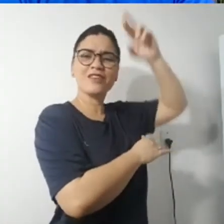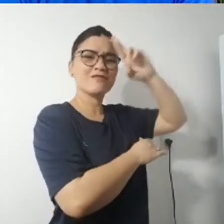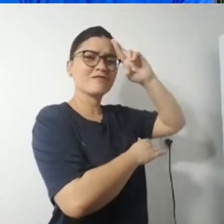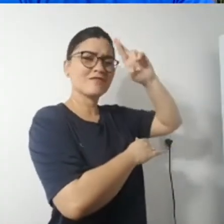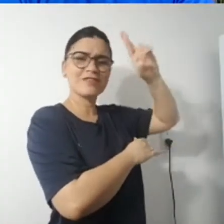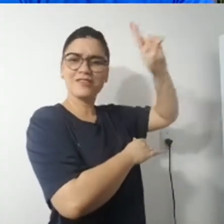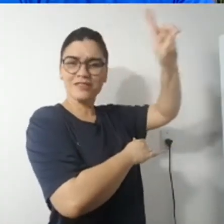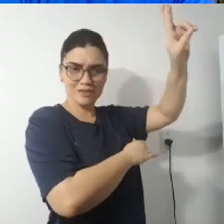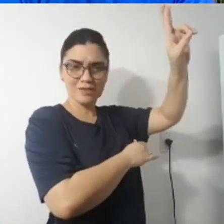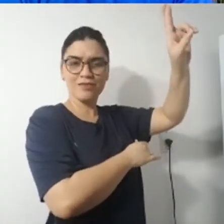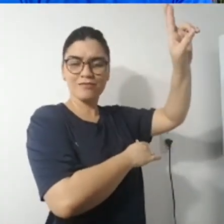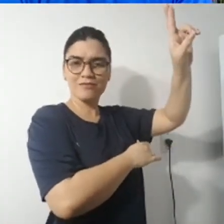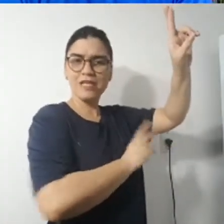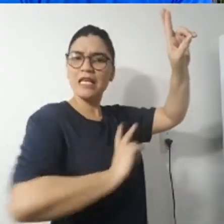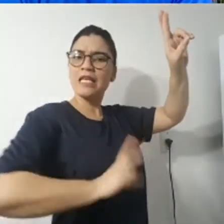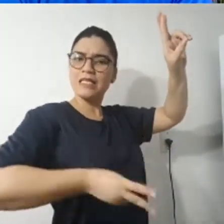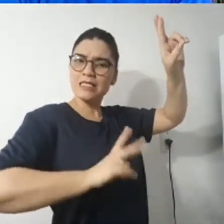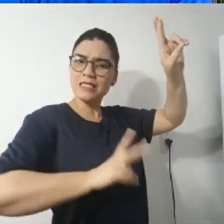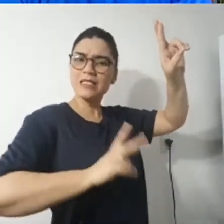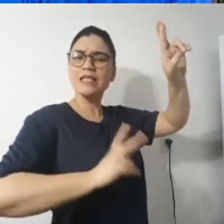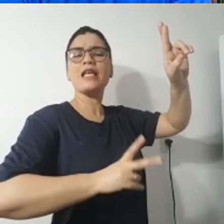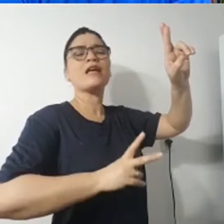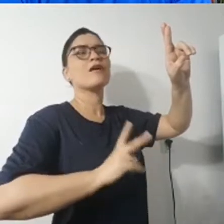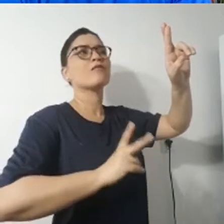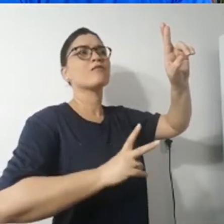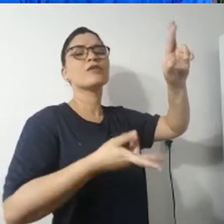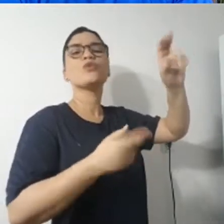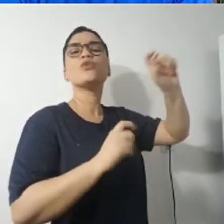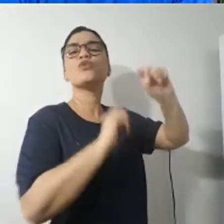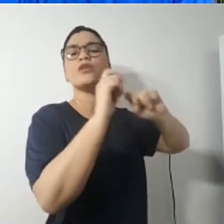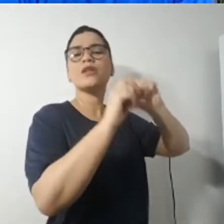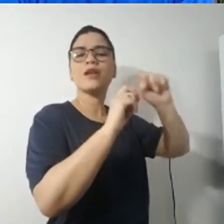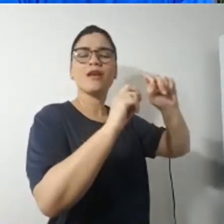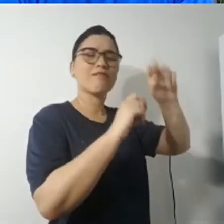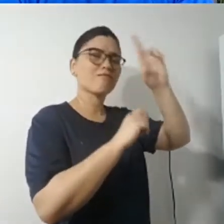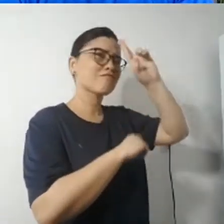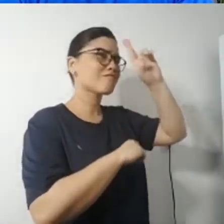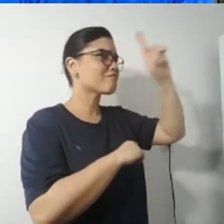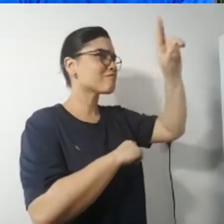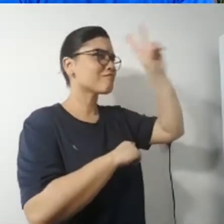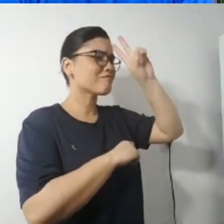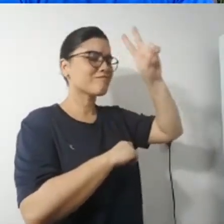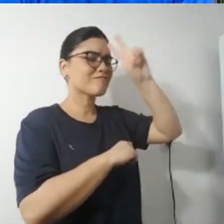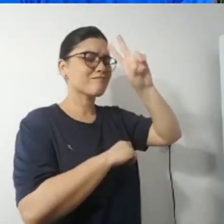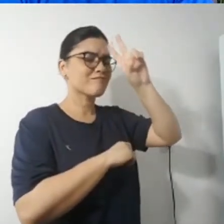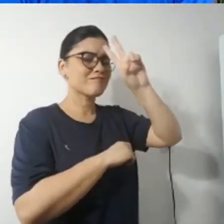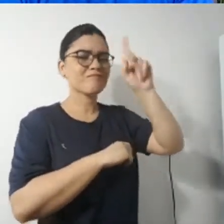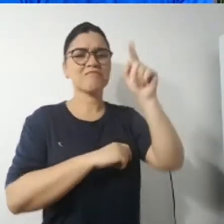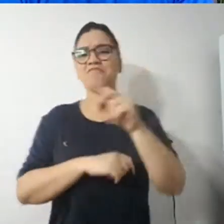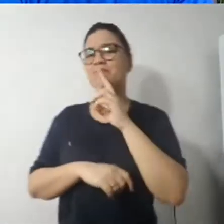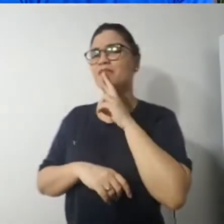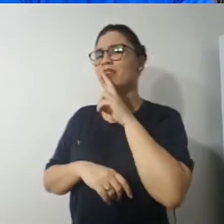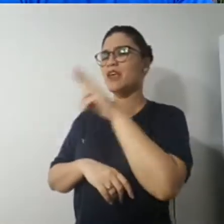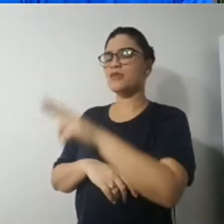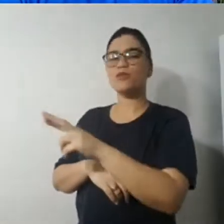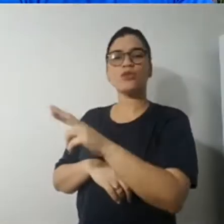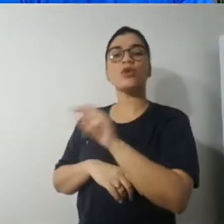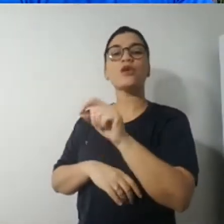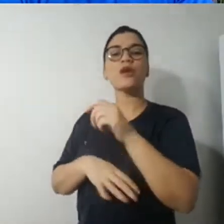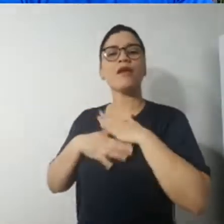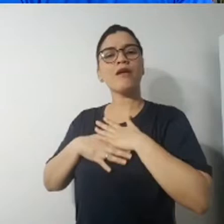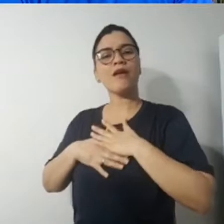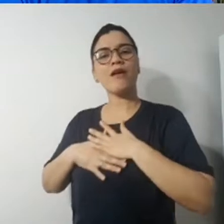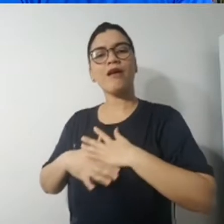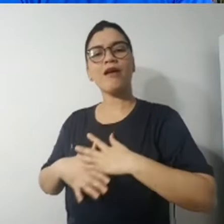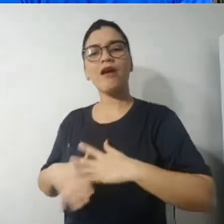todo aquele que pedir a razão da esperança que vocês têm. Mas façam isso com mansidão e temor, com boa consciência, de